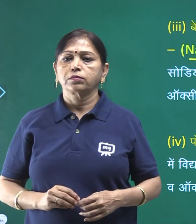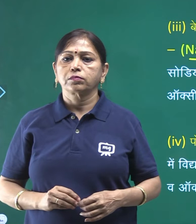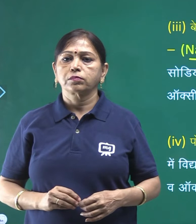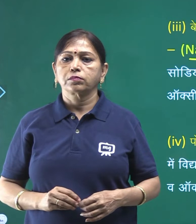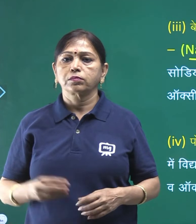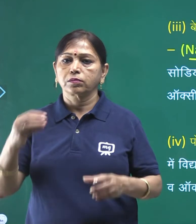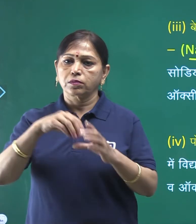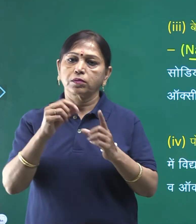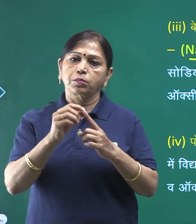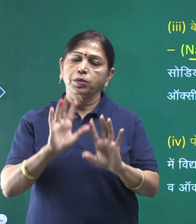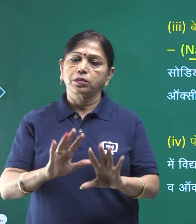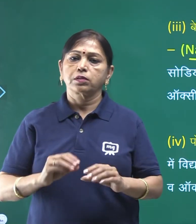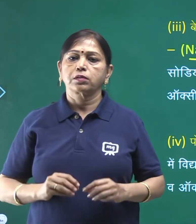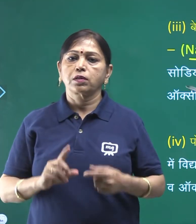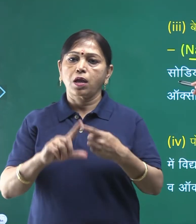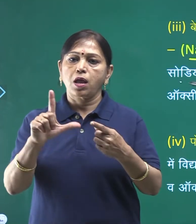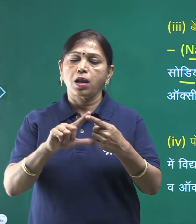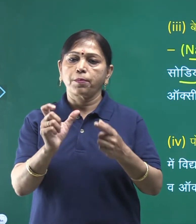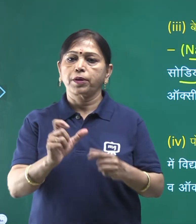में विद्यमान तत्व